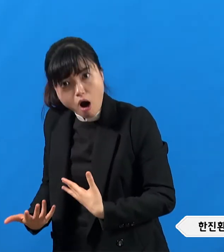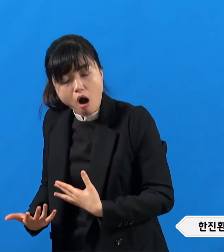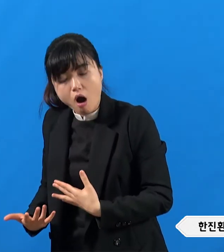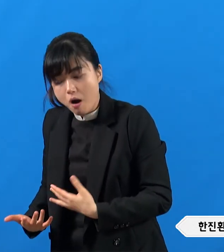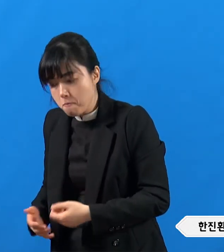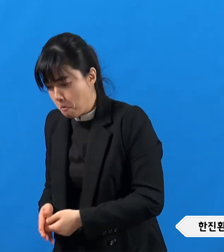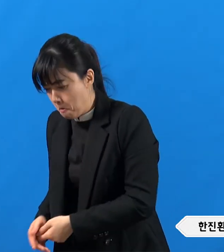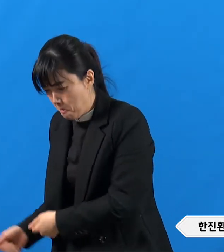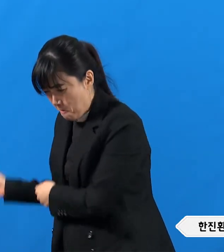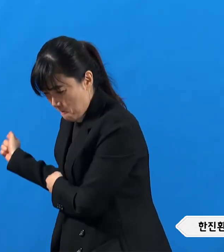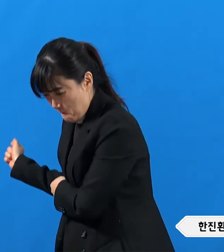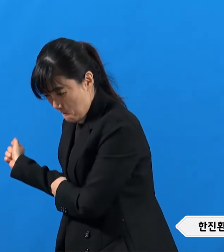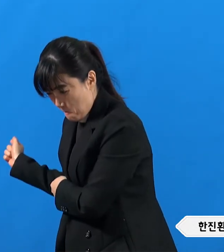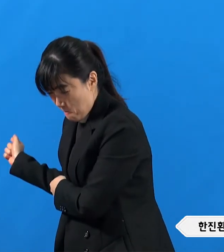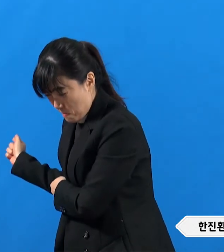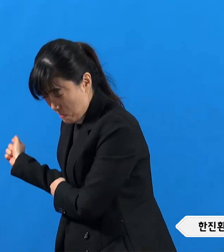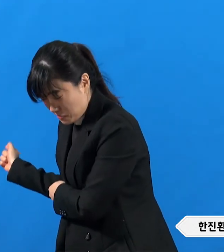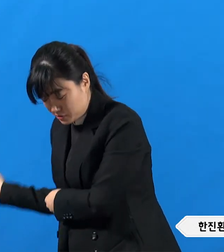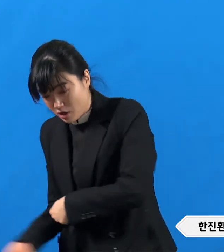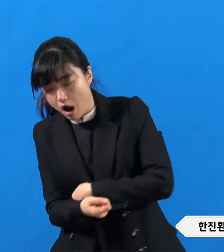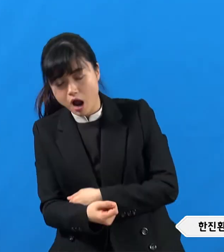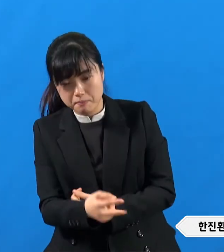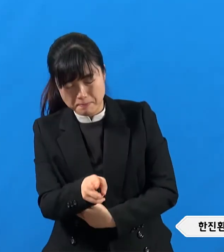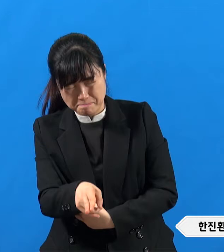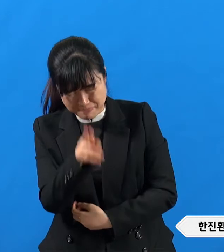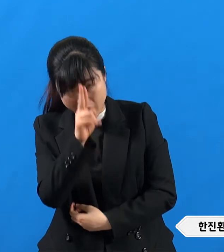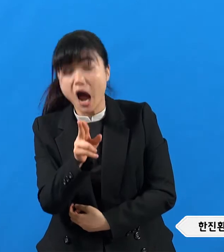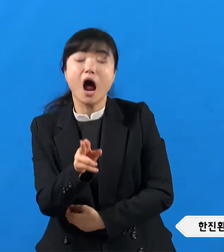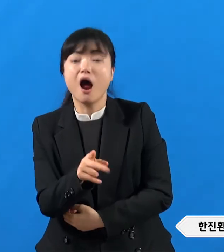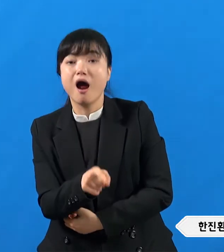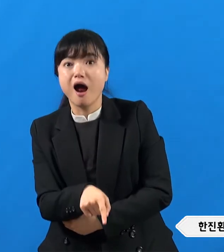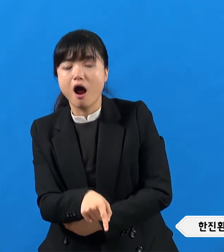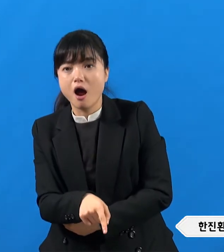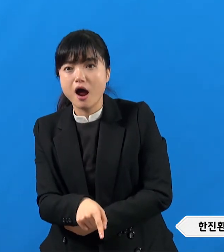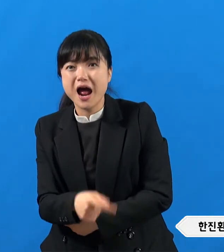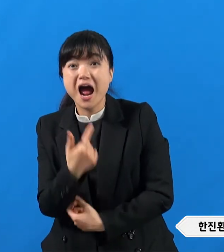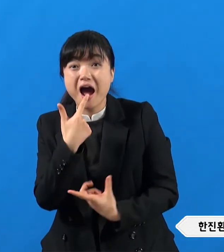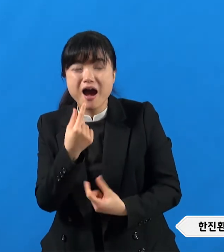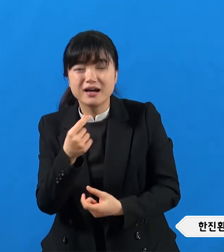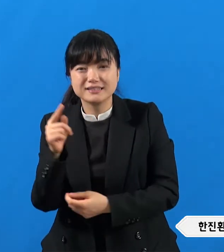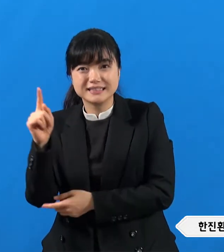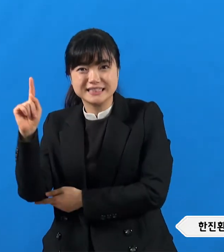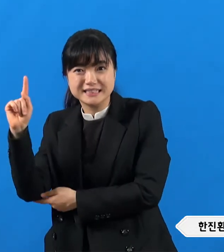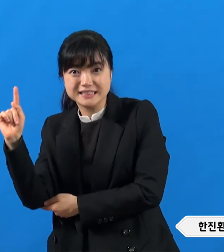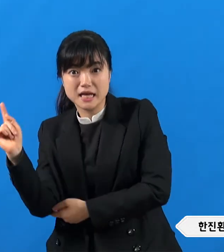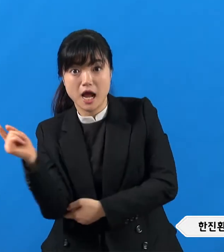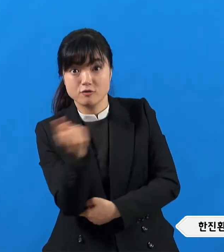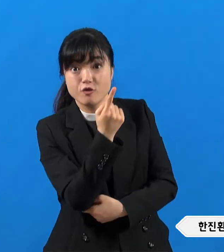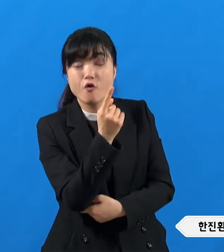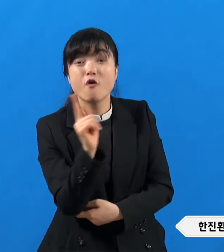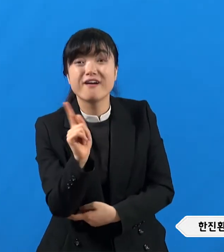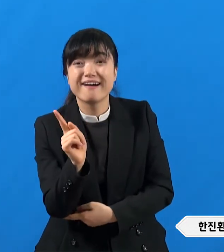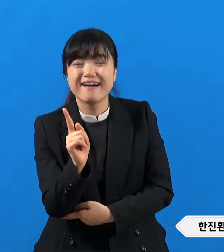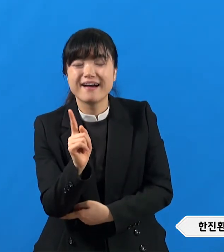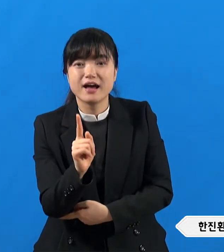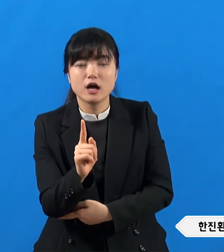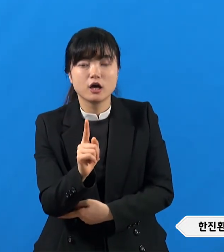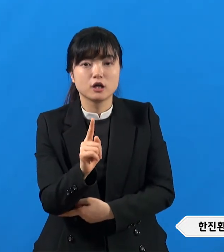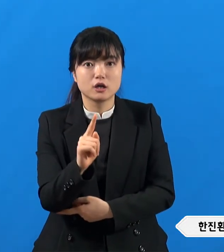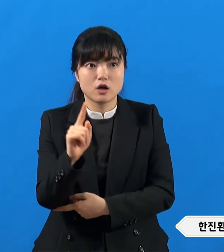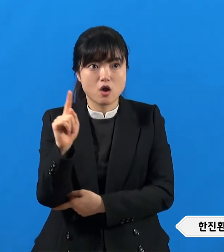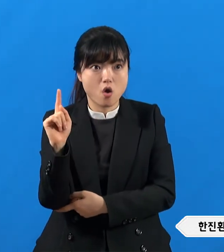볼을 굴리기만 하면 그대로 들어가는 것이죠. 야구 선수들도 공이 잘 맞을 때는 투수가 던진